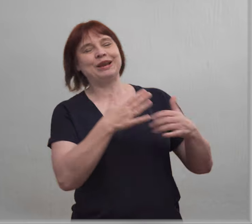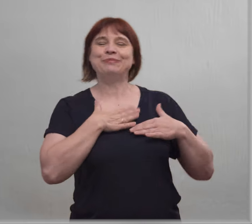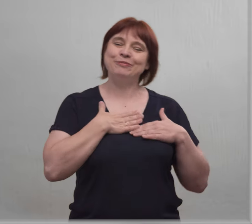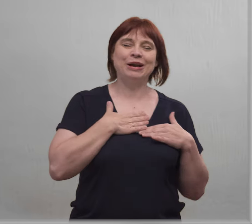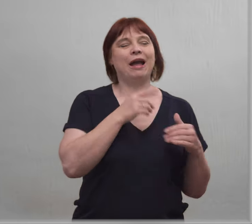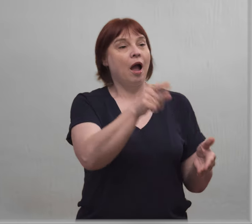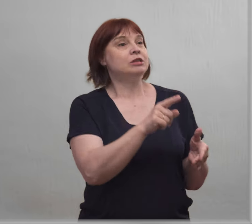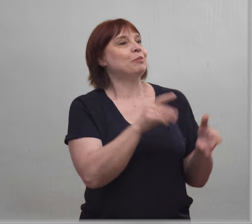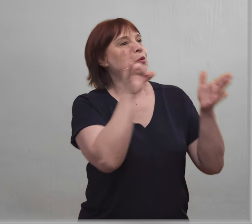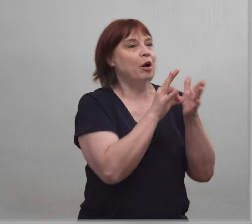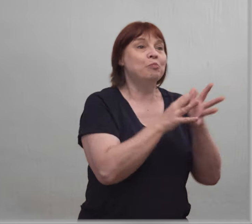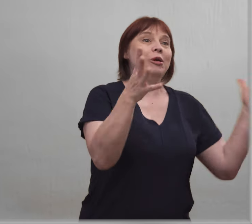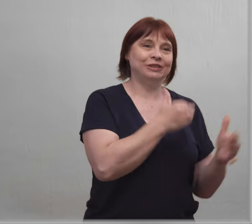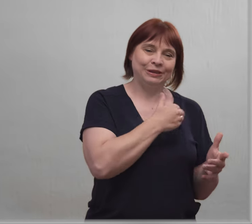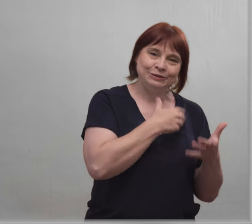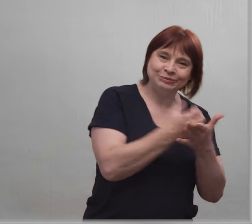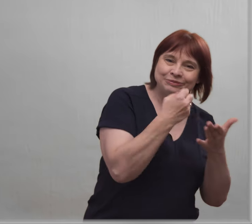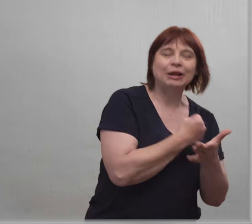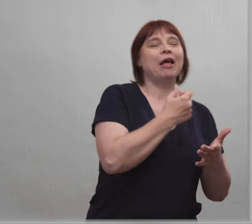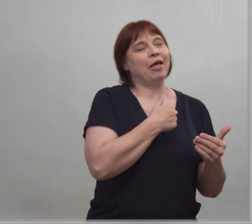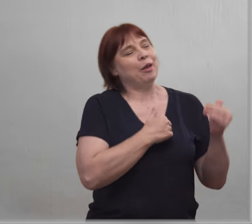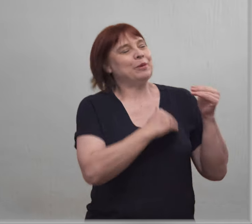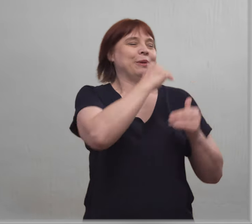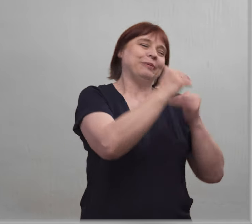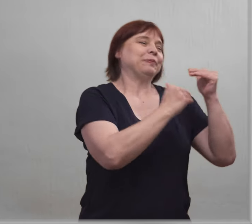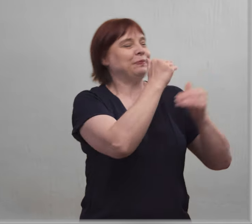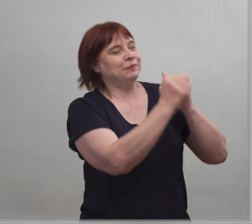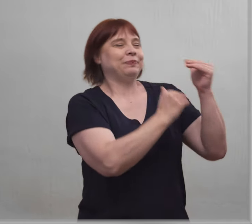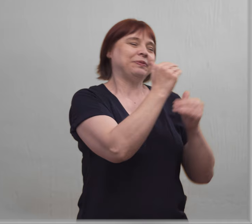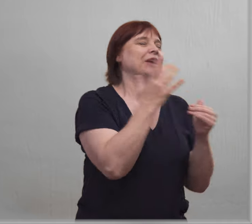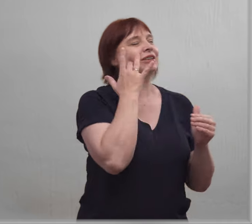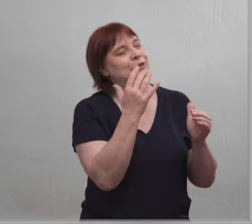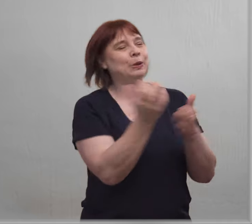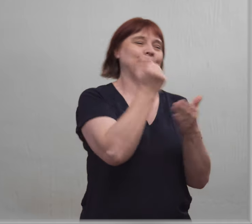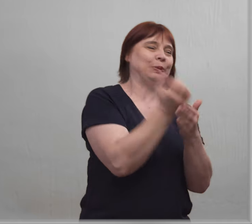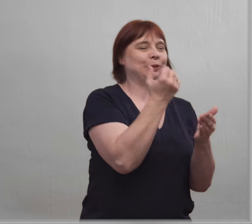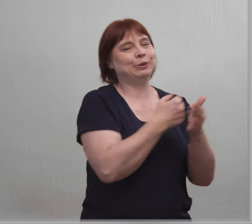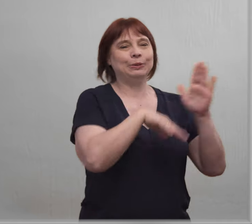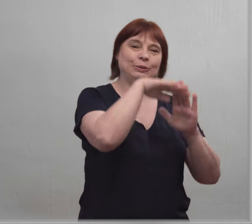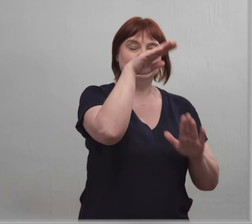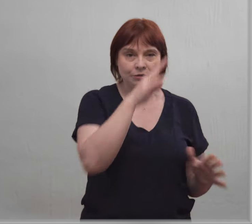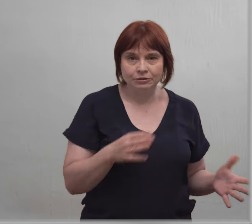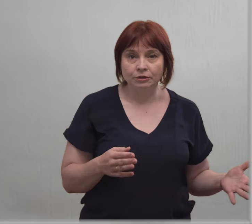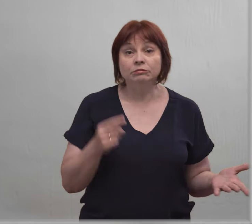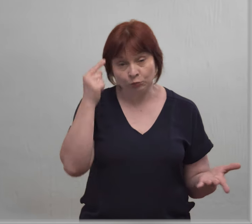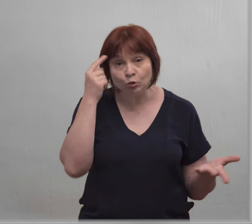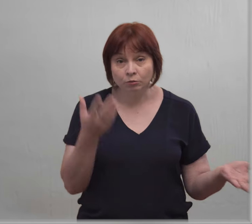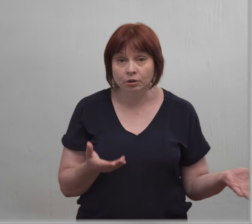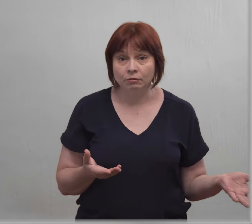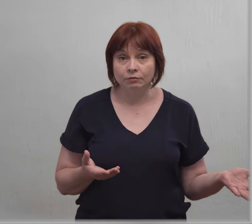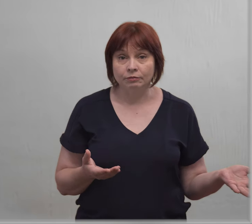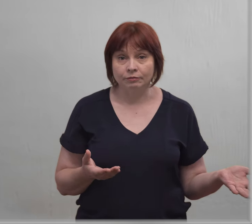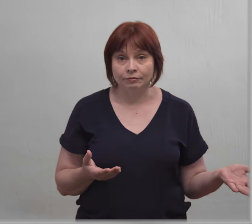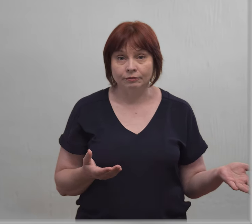поставил больше цель, и я достиг, и вот всегда я буду выше, выше, выше, выше подниматься, как великий русский язык